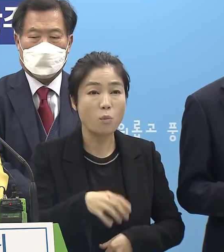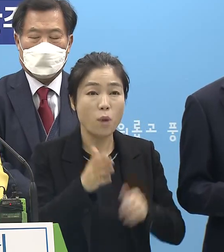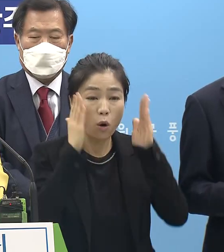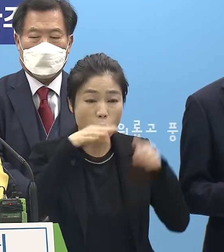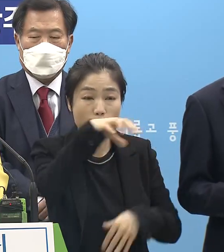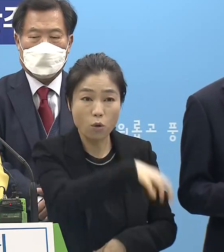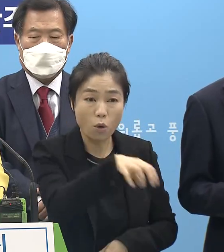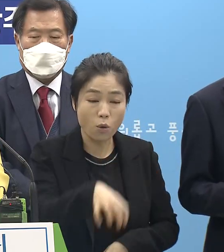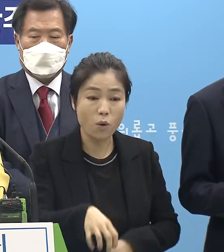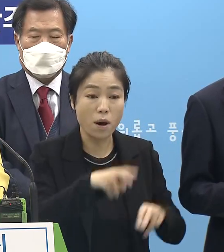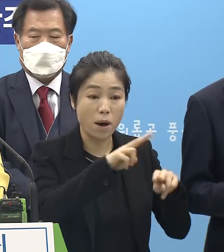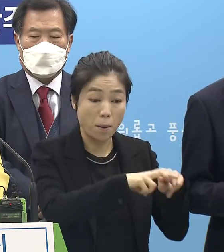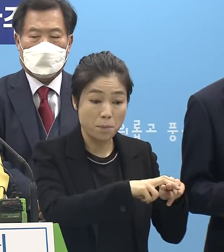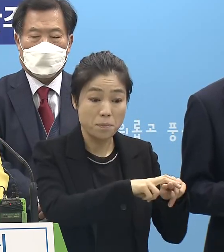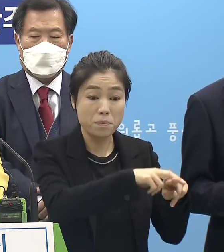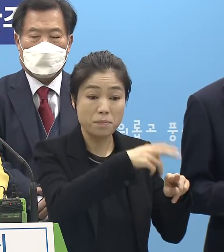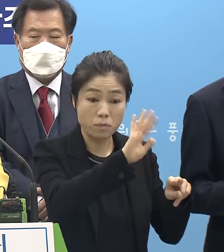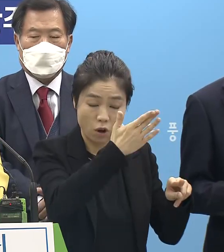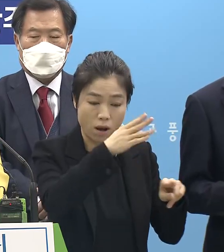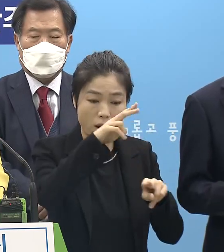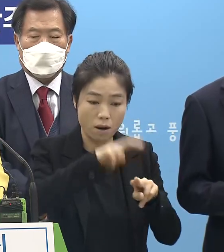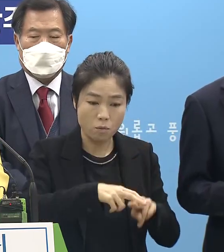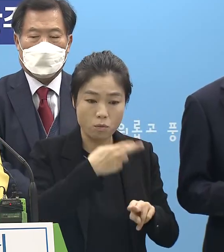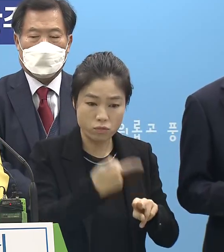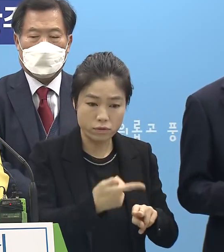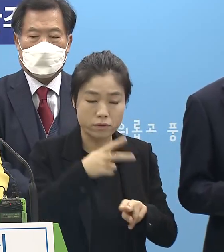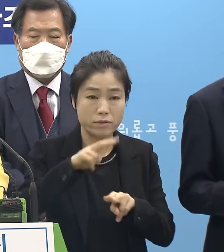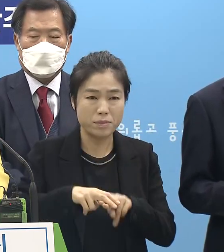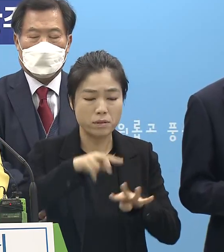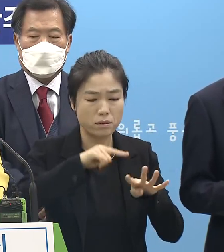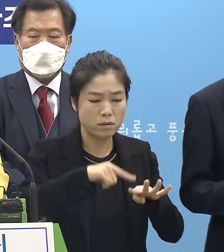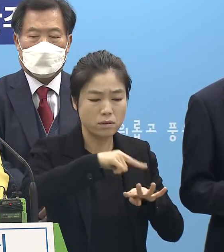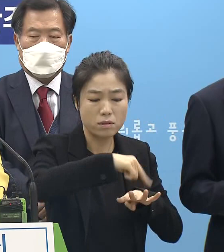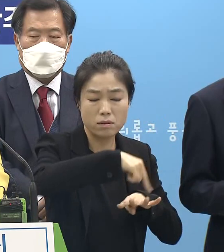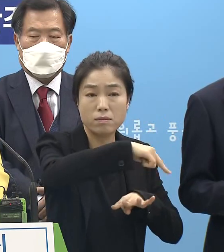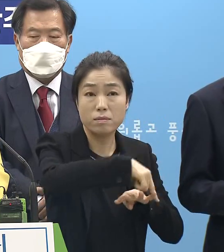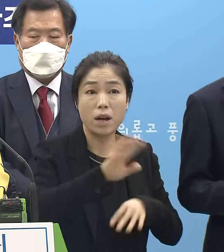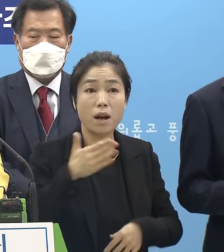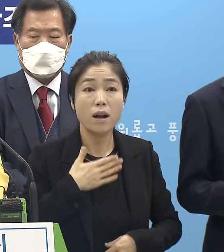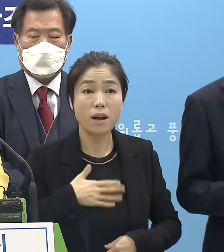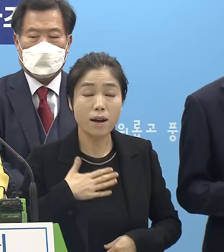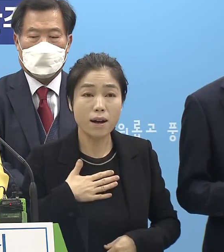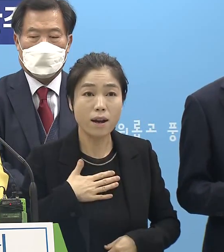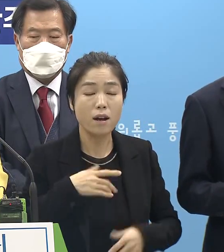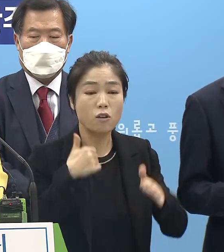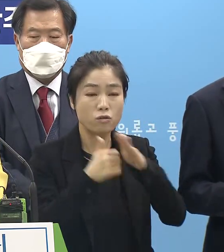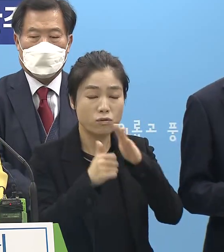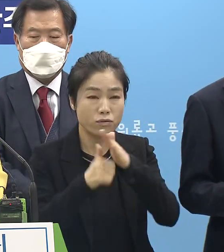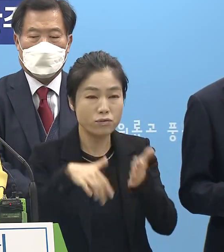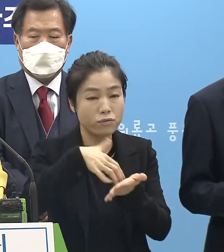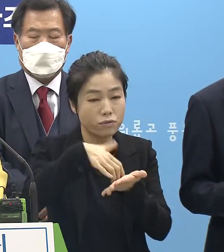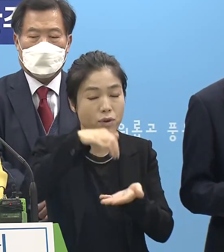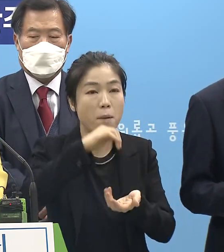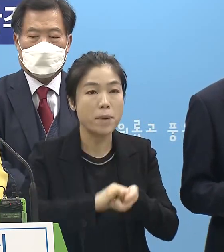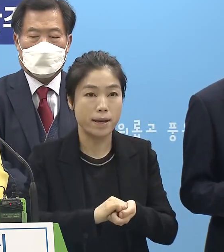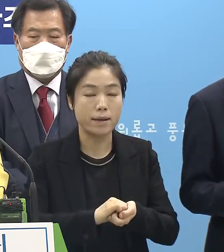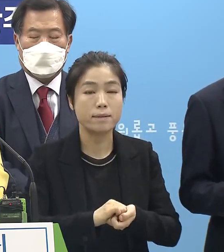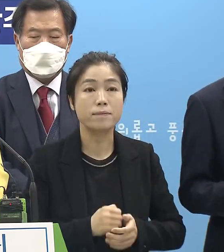한 칸씩 띄우고 놀이공원은 수용 가능 인원의 절반으로 출입 인원을 제한합니다.